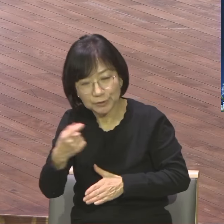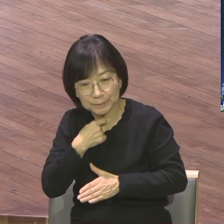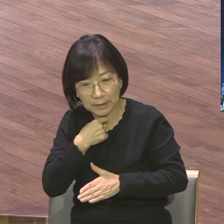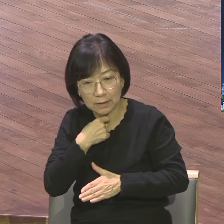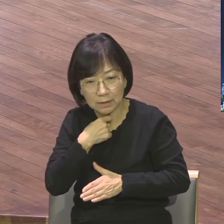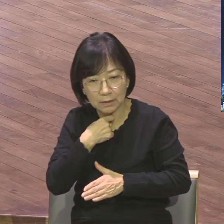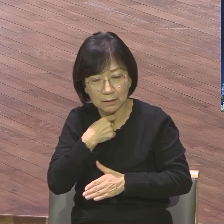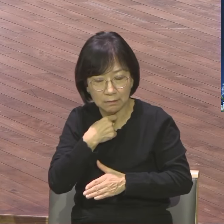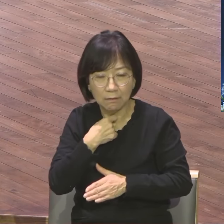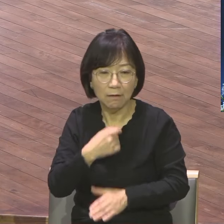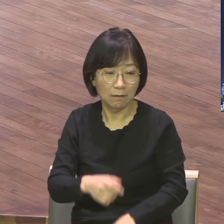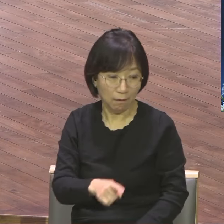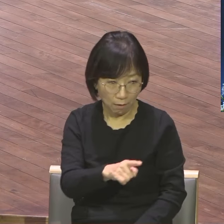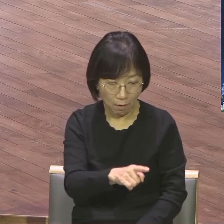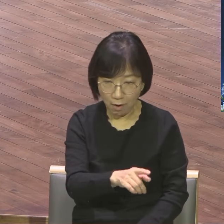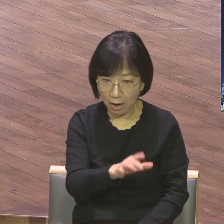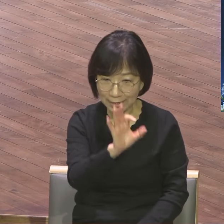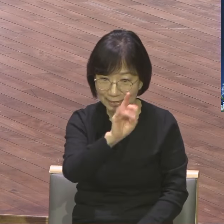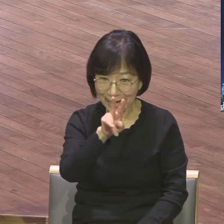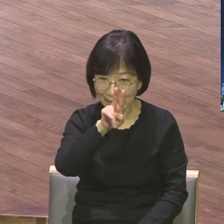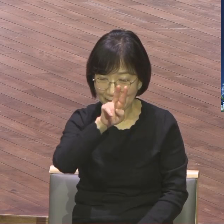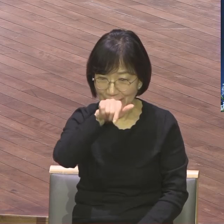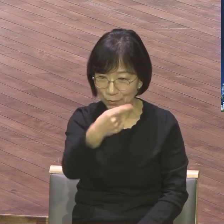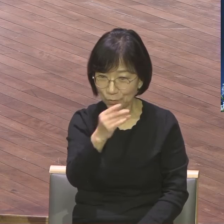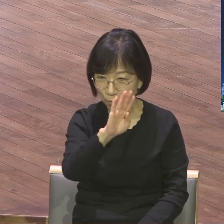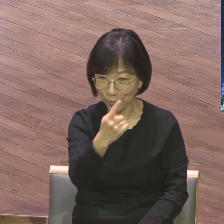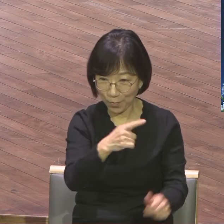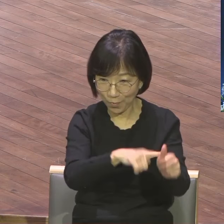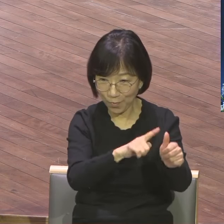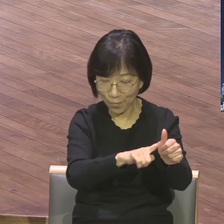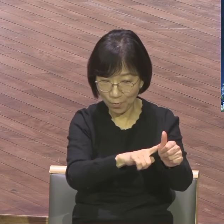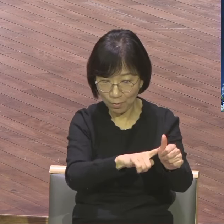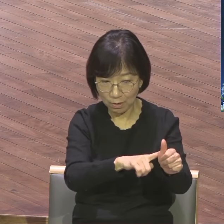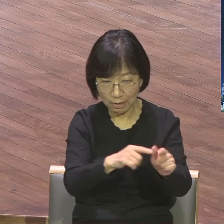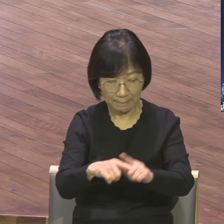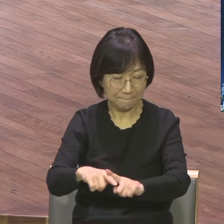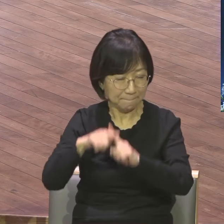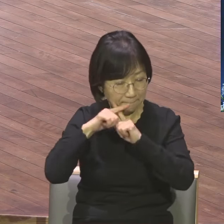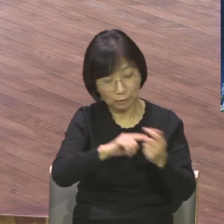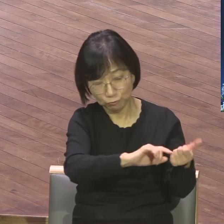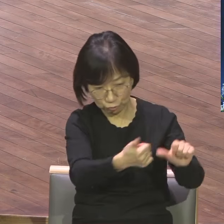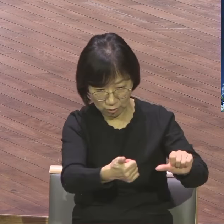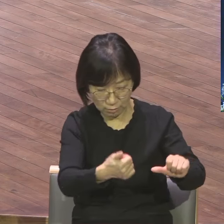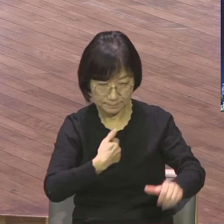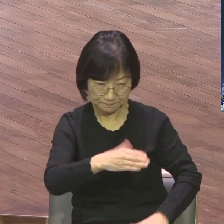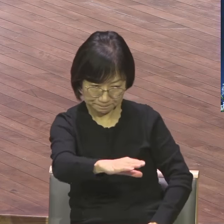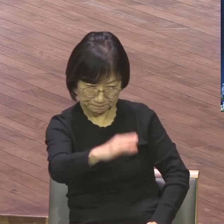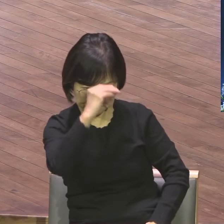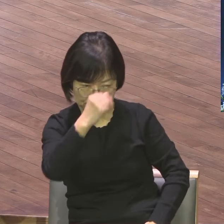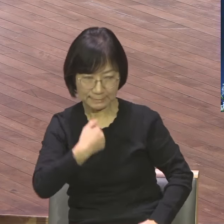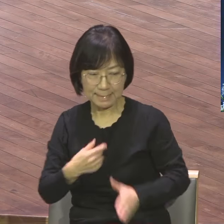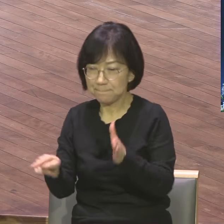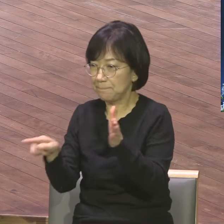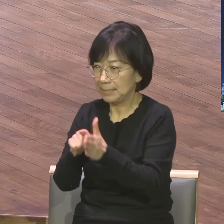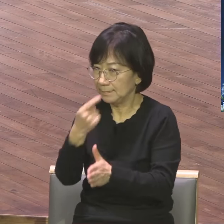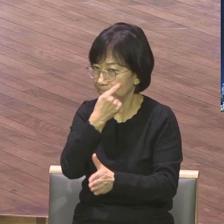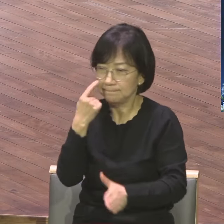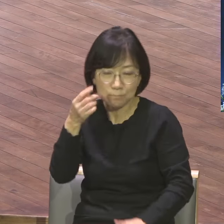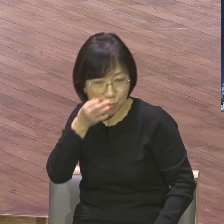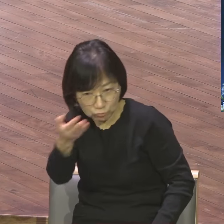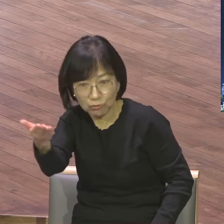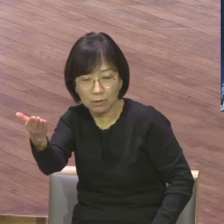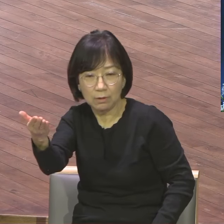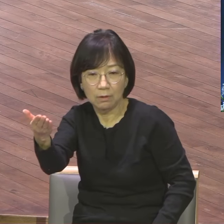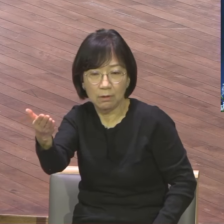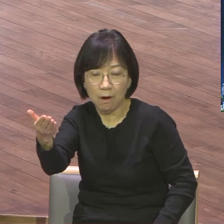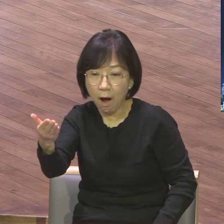야고보 사도가 순교한 것처럼 나도 순교로 나의 믿음을 보여주리라는 이런 영적